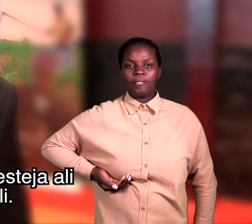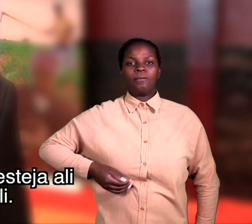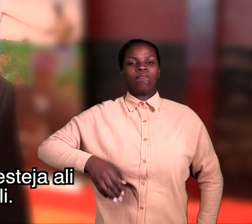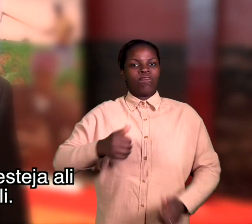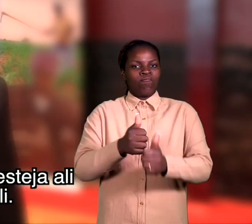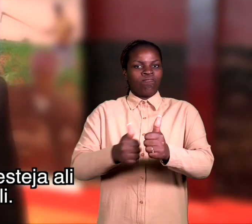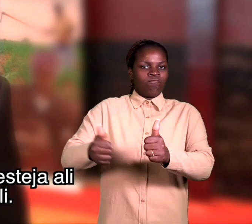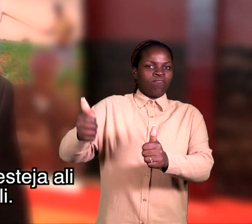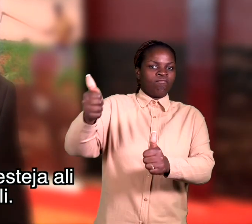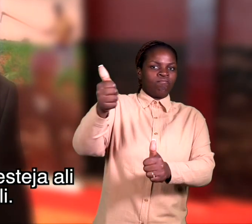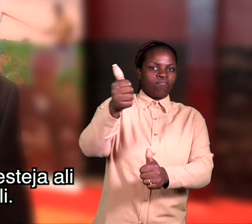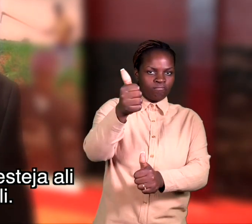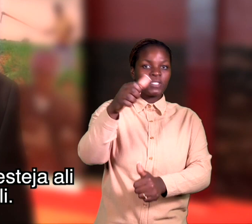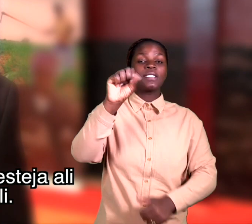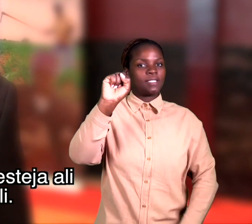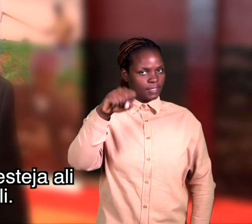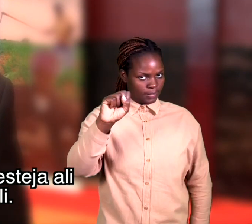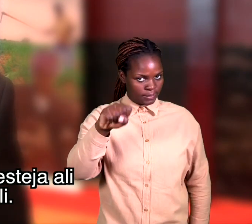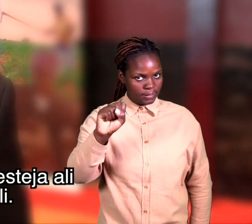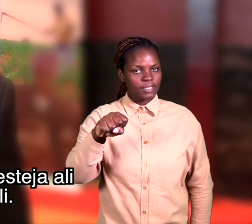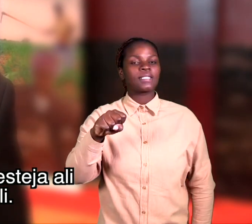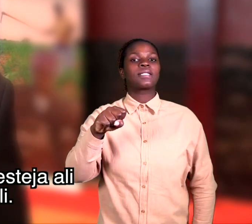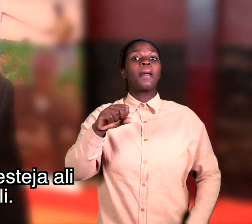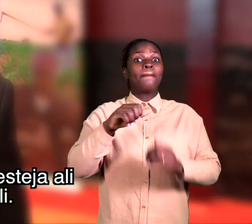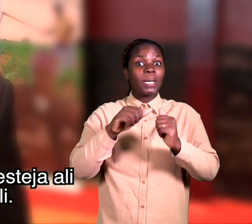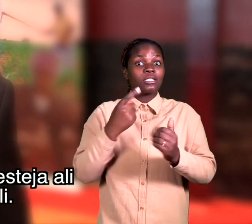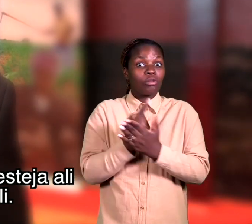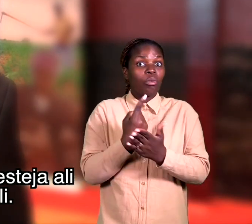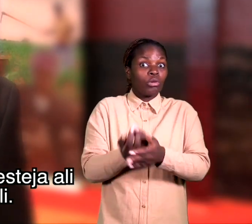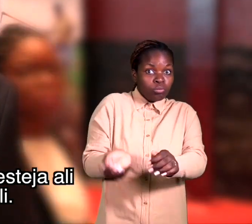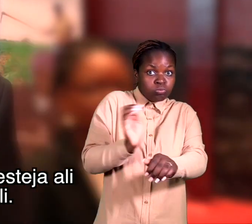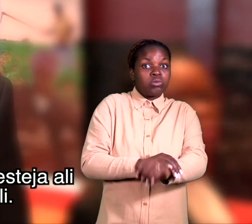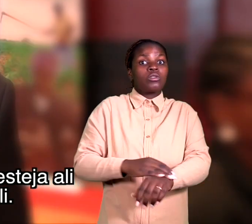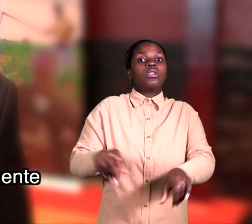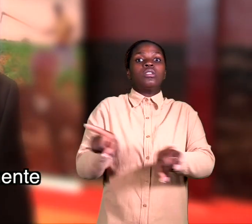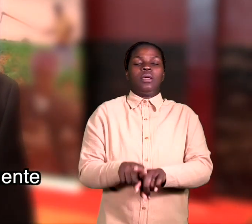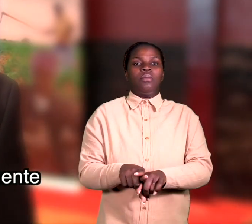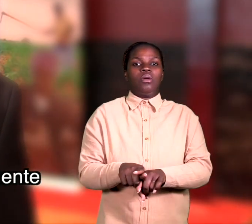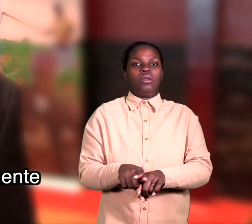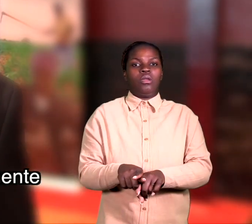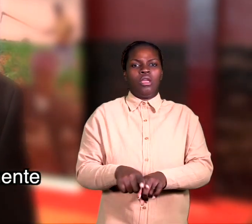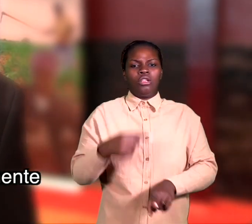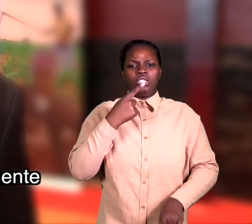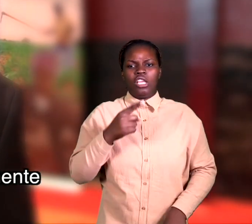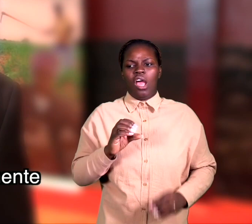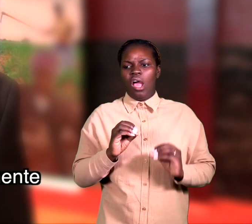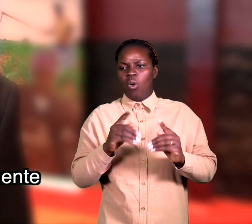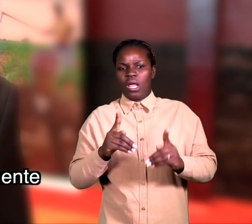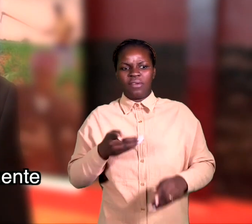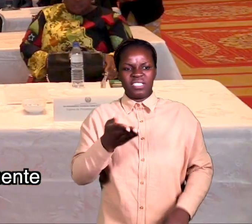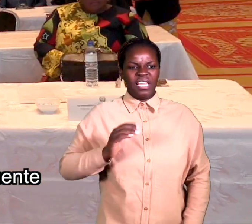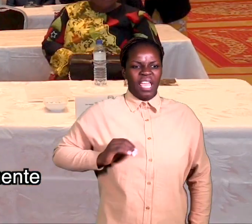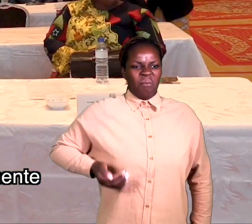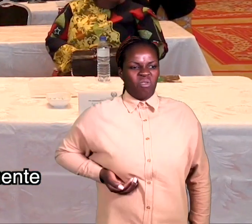facto uma posição, esteja ali, porque ela merece estar ali. Portanto, também não é para não estar